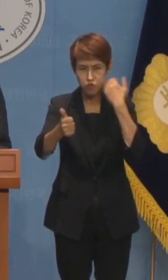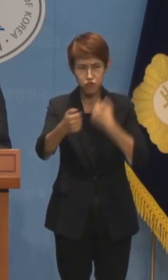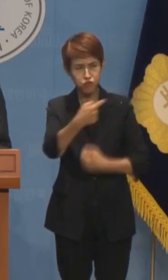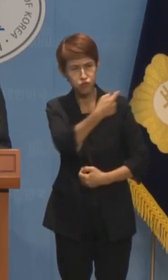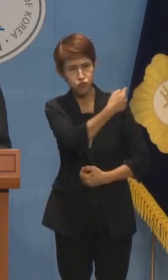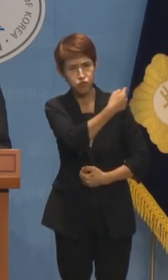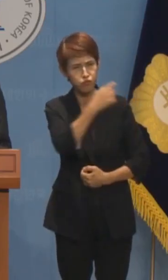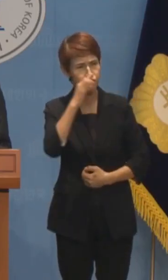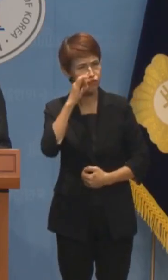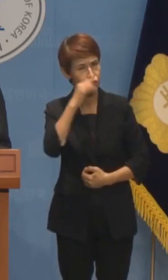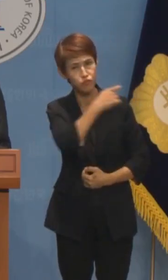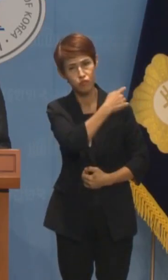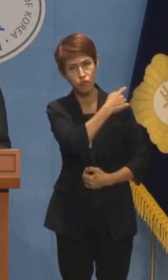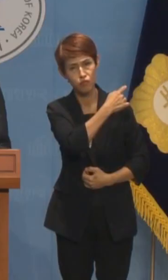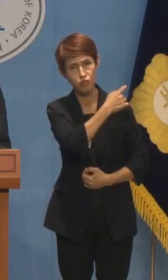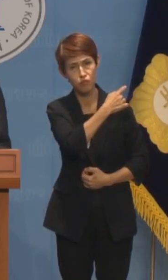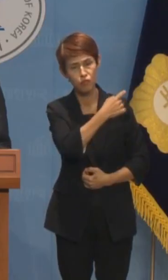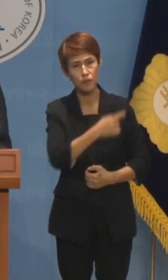있습니다.